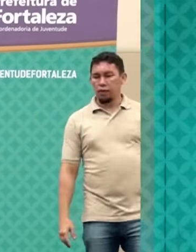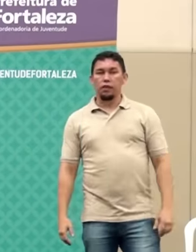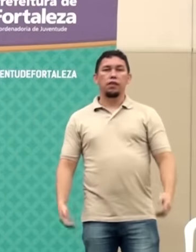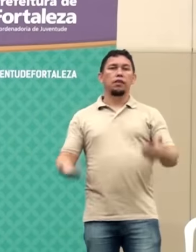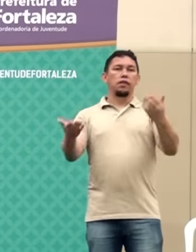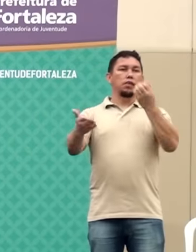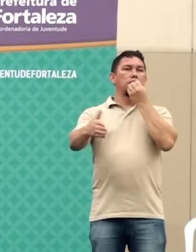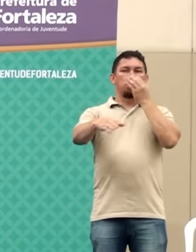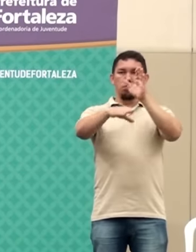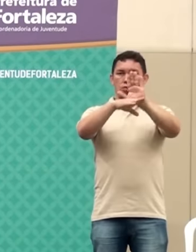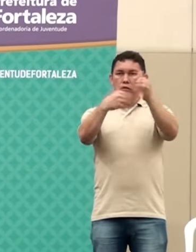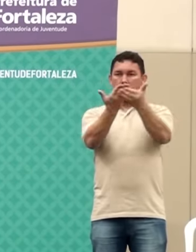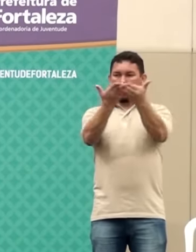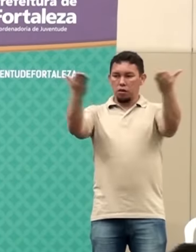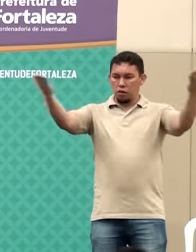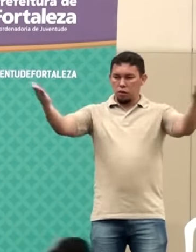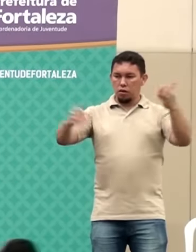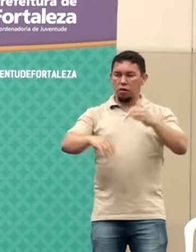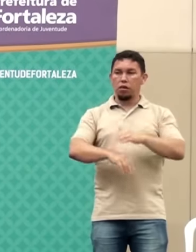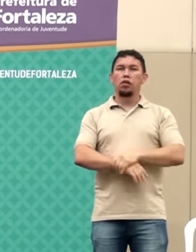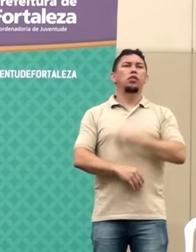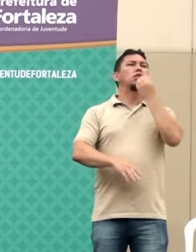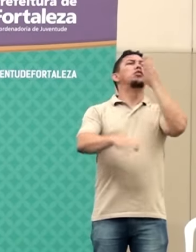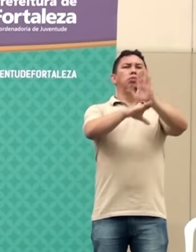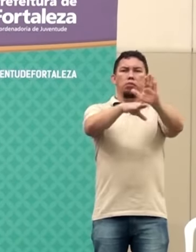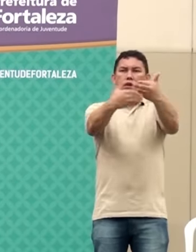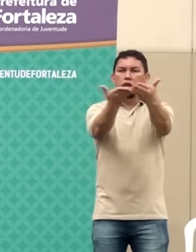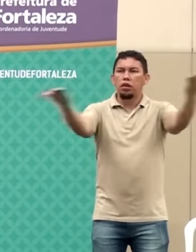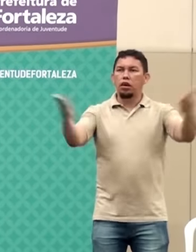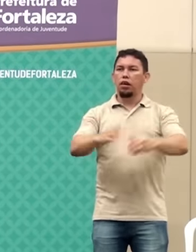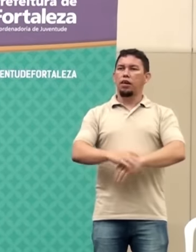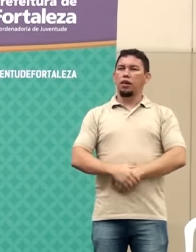Gente, boa tarde. Boa tarde, galera.